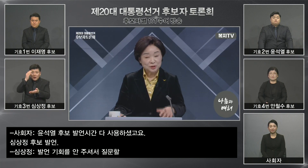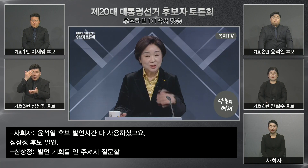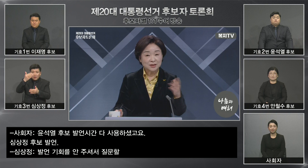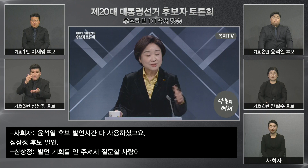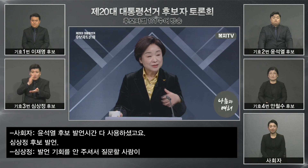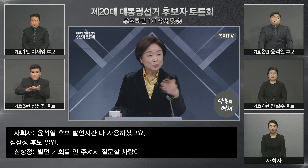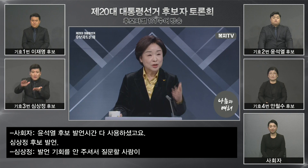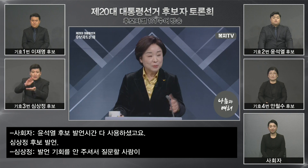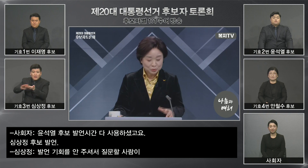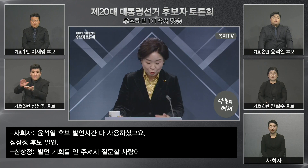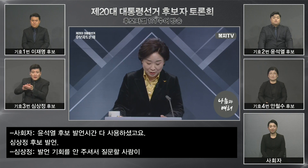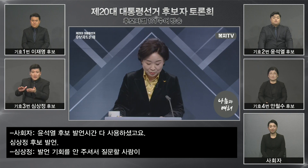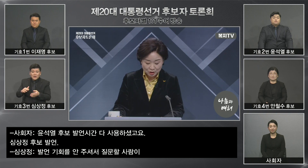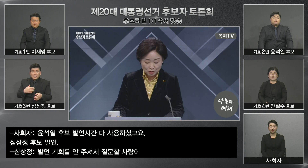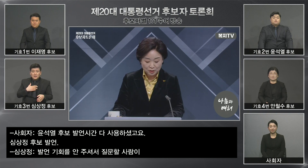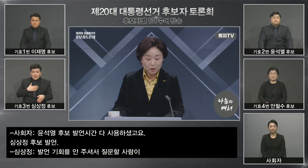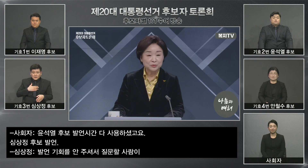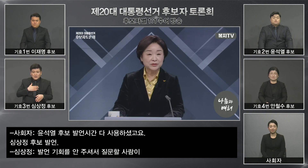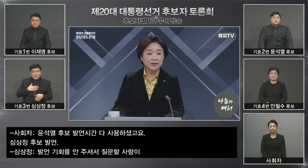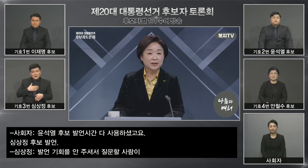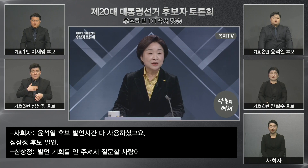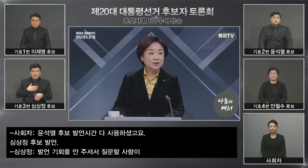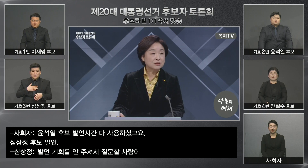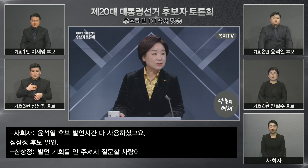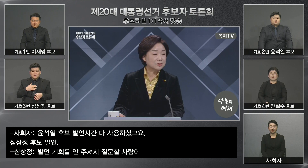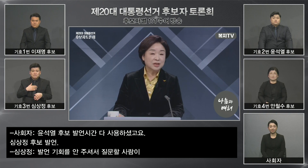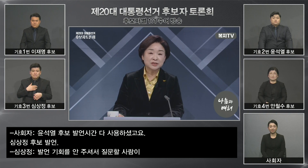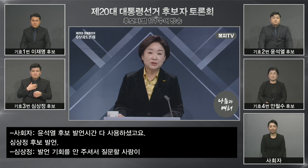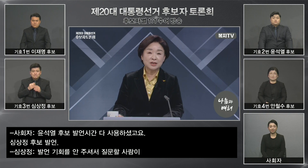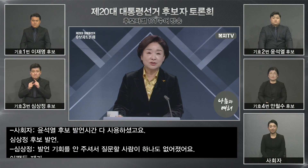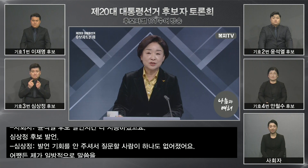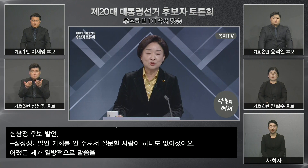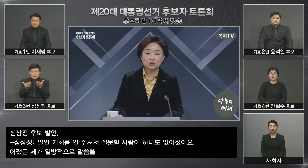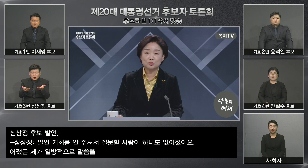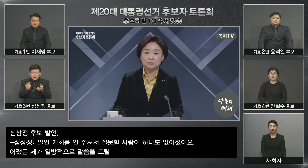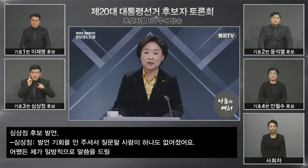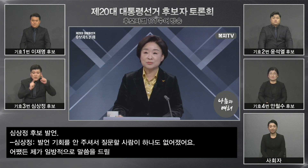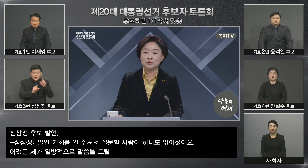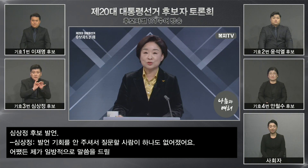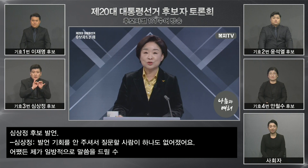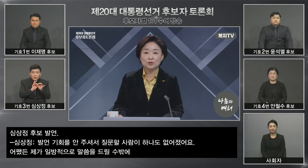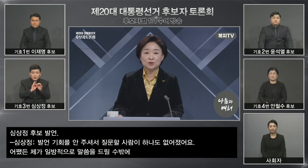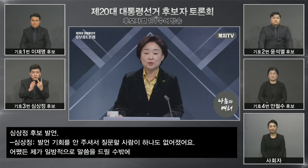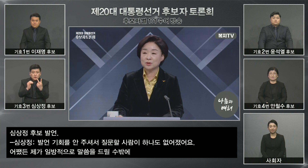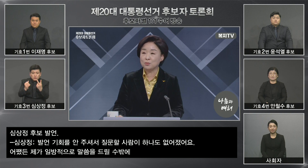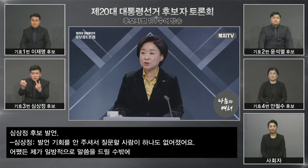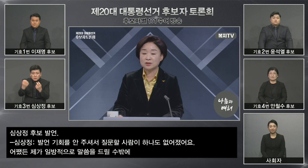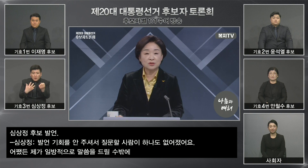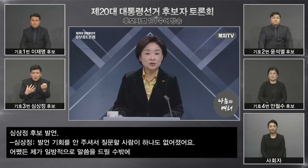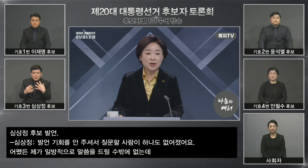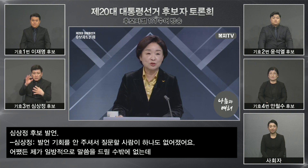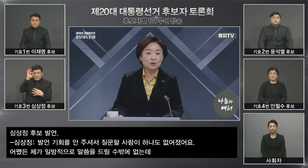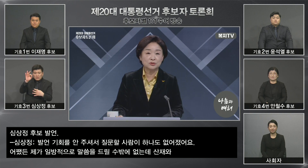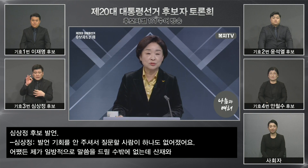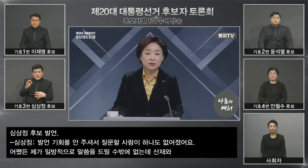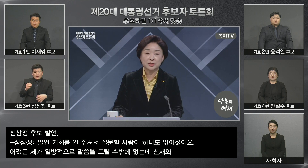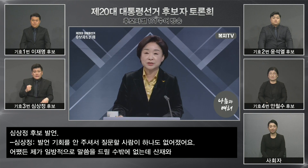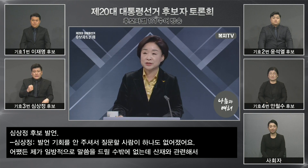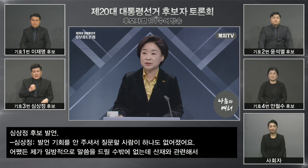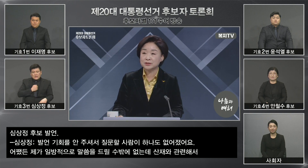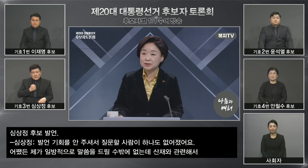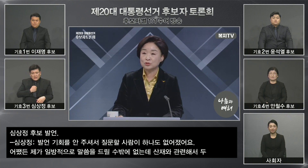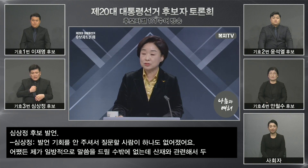하여튼 뭐 제가 뭐 일방적으로 말씀드릴 수밖에 없는데 그 산재와 관련해서 두 분 말씀 듣고 정말 복장 터져할